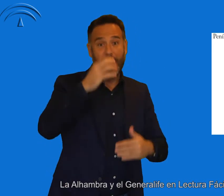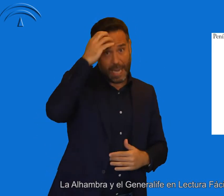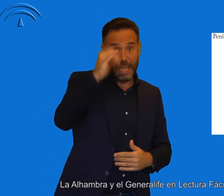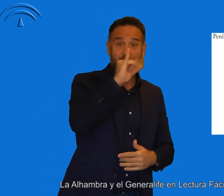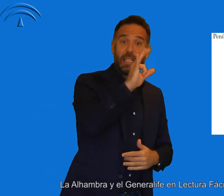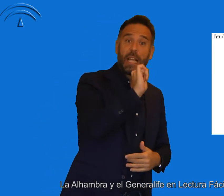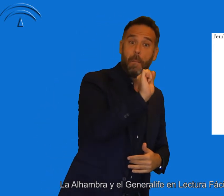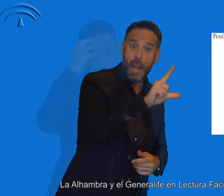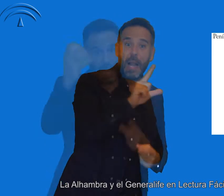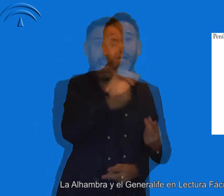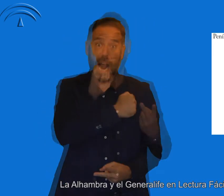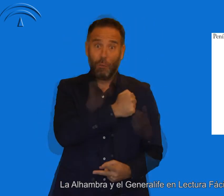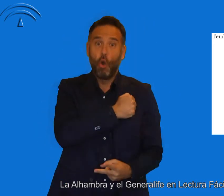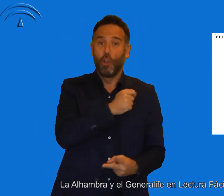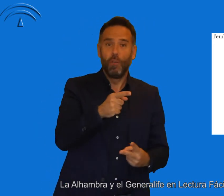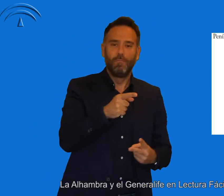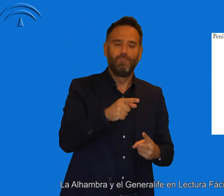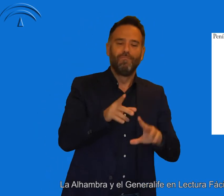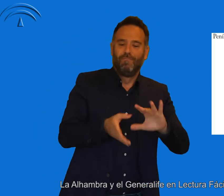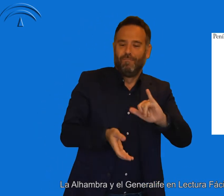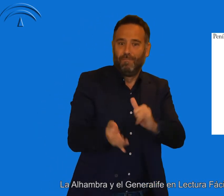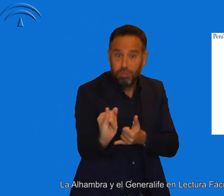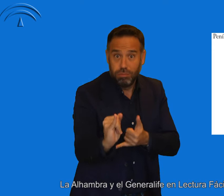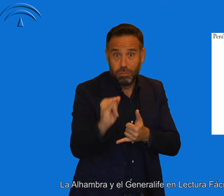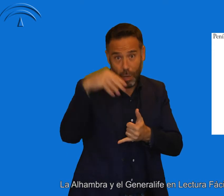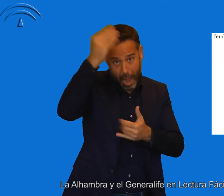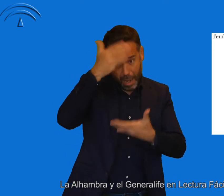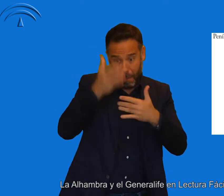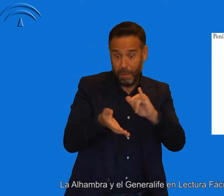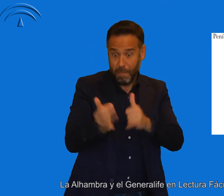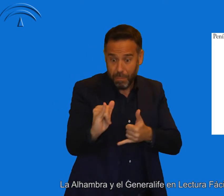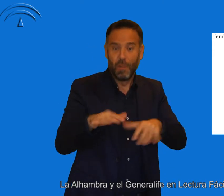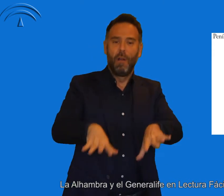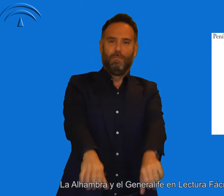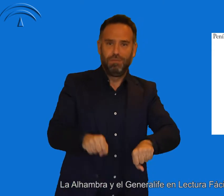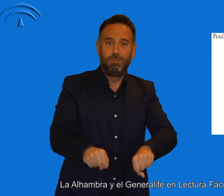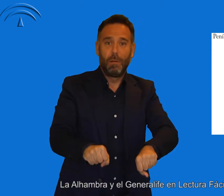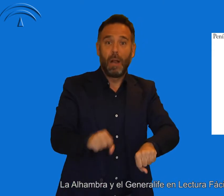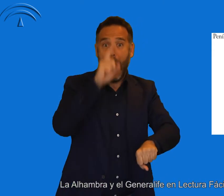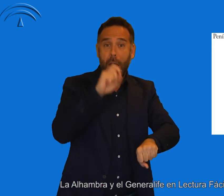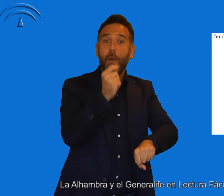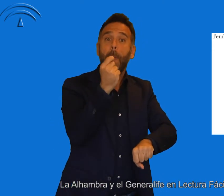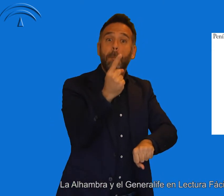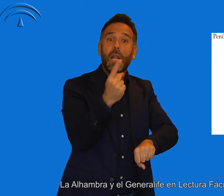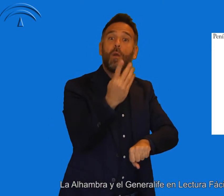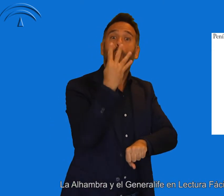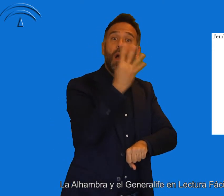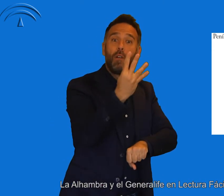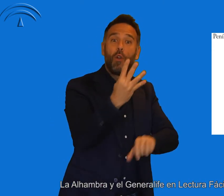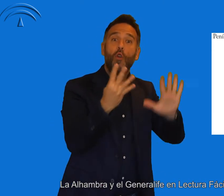cristianos Isabel y Fernando, los reyes católicos, conquistaron el reino de Granada y tomaron la ciudad. Era